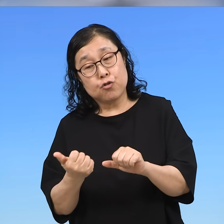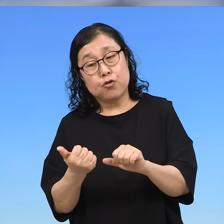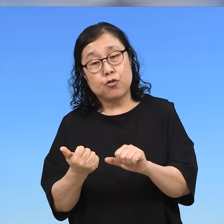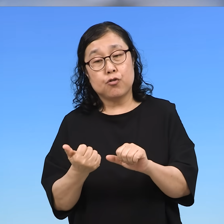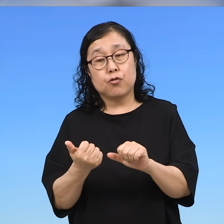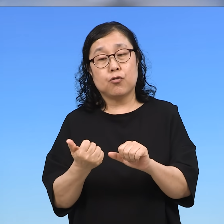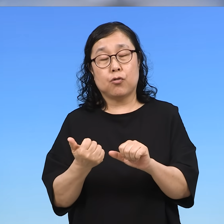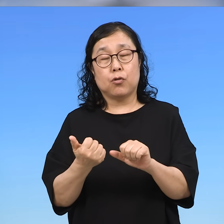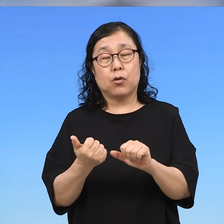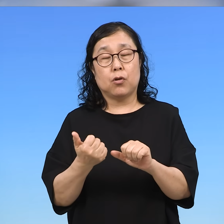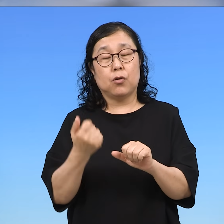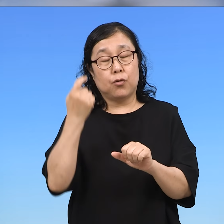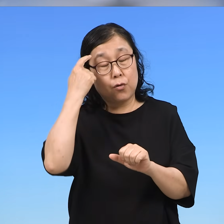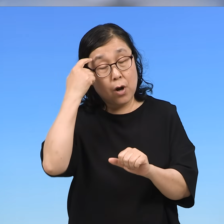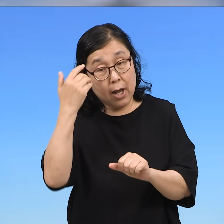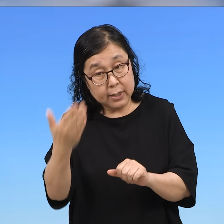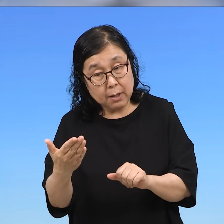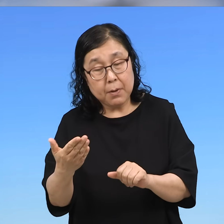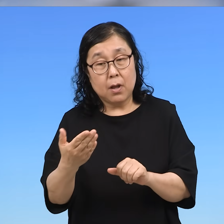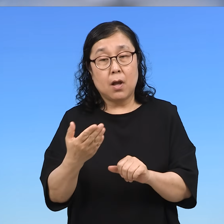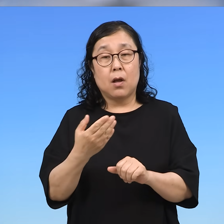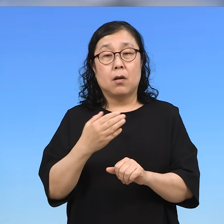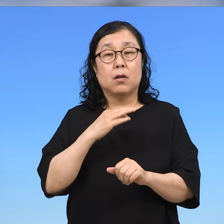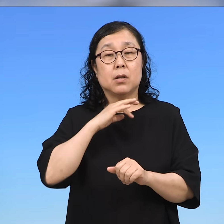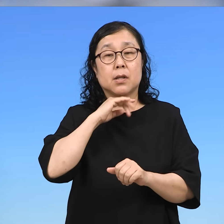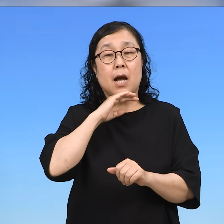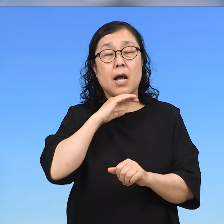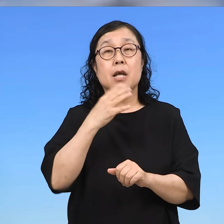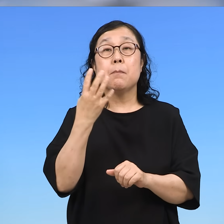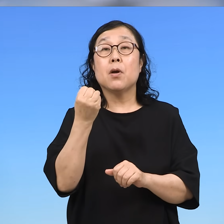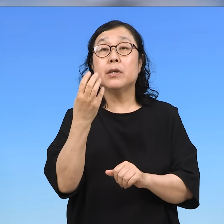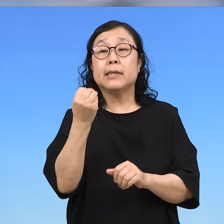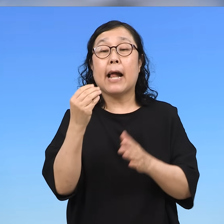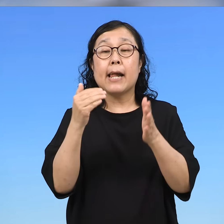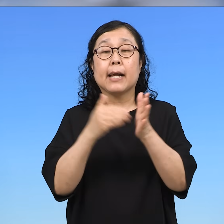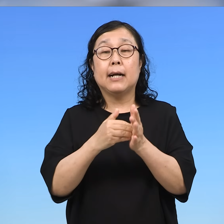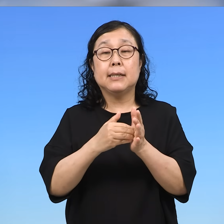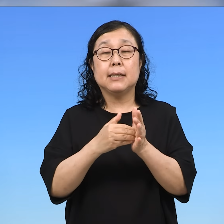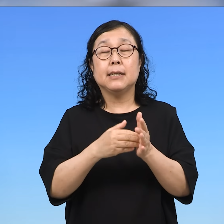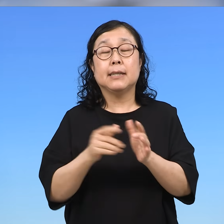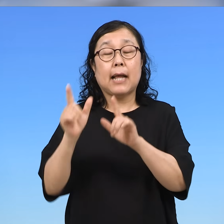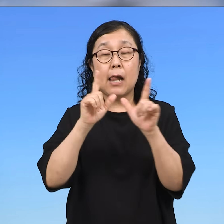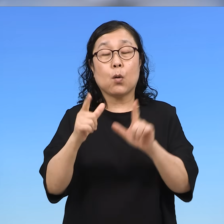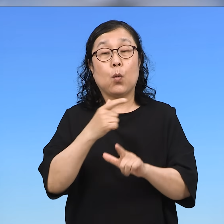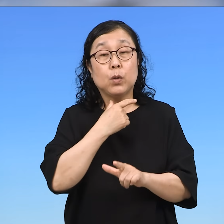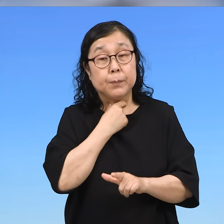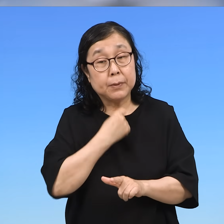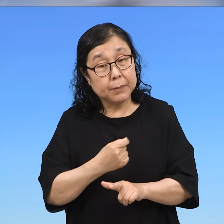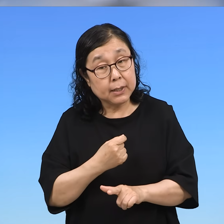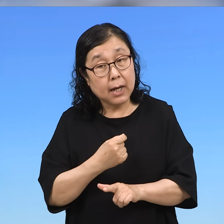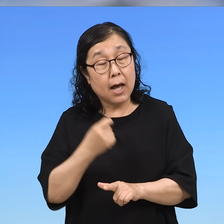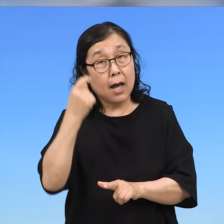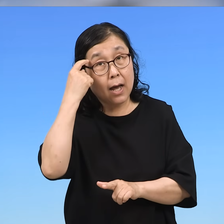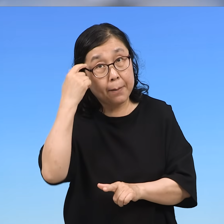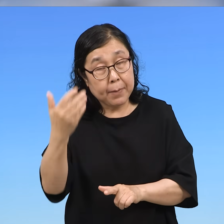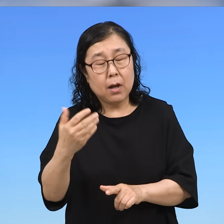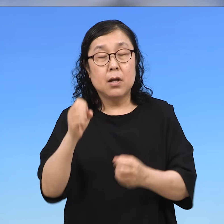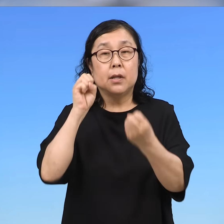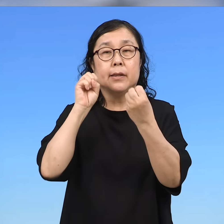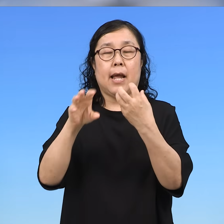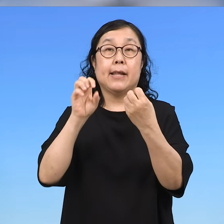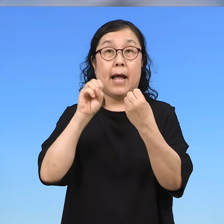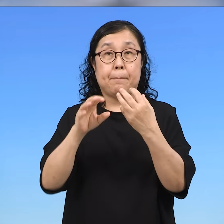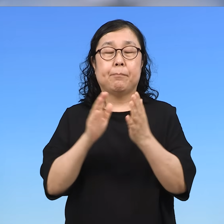살까지 살고 싶으세요? 그렇게 여쭈어보면은요, 전반적으로 되게 오래 살고 싶어 하십니다. 100살 넘어